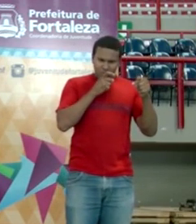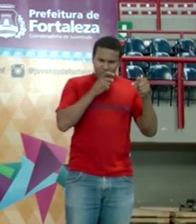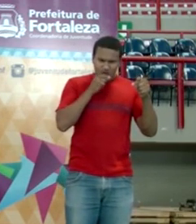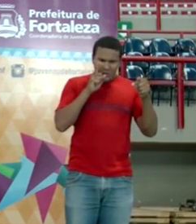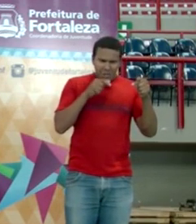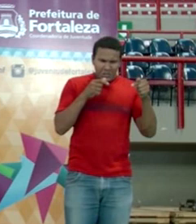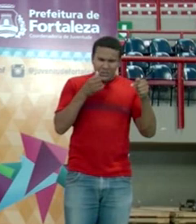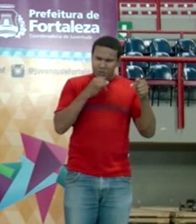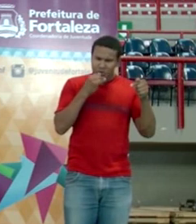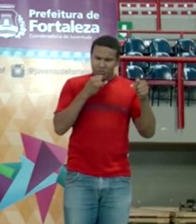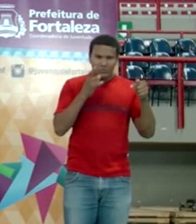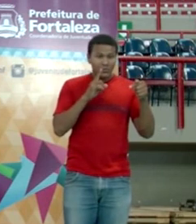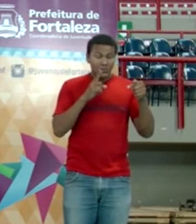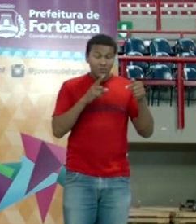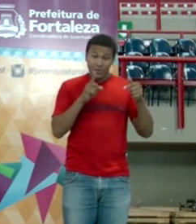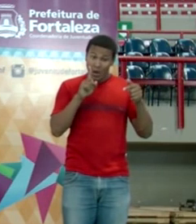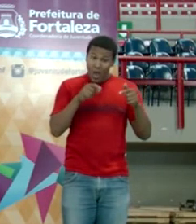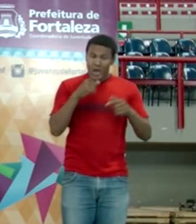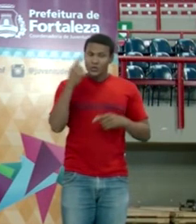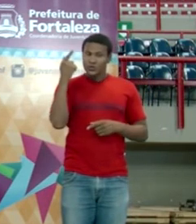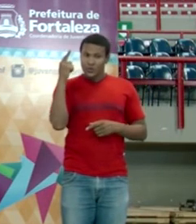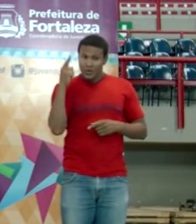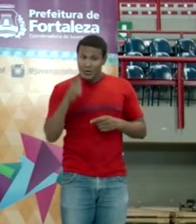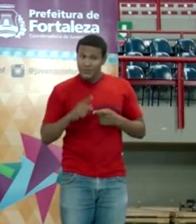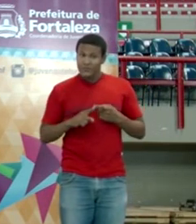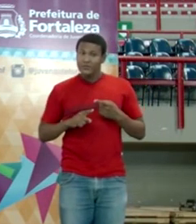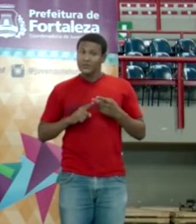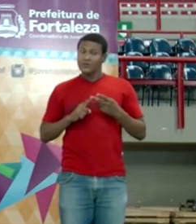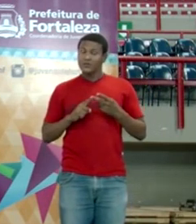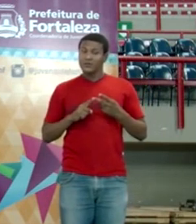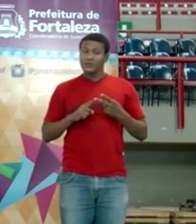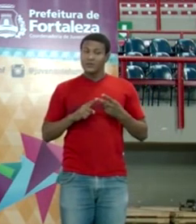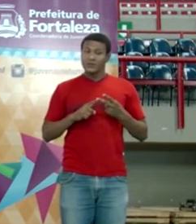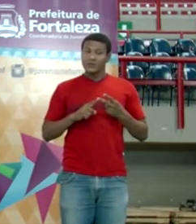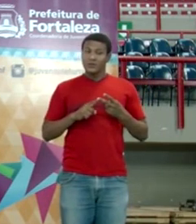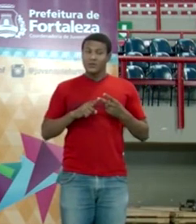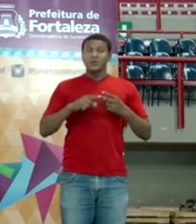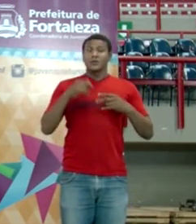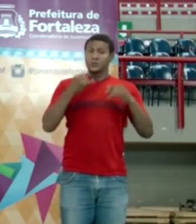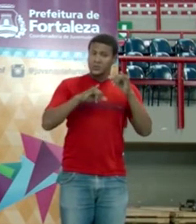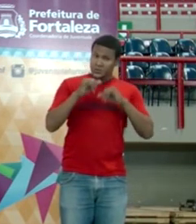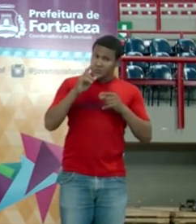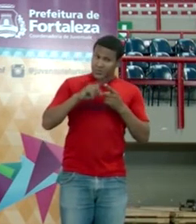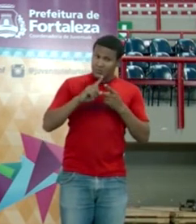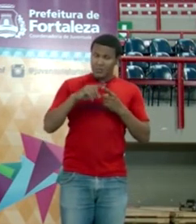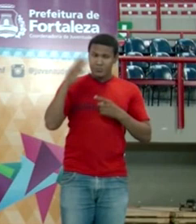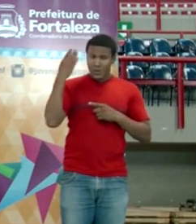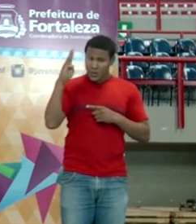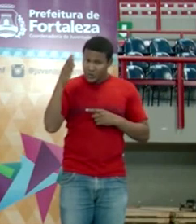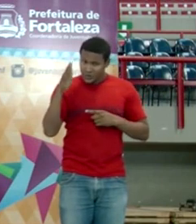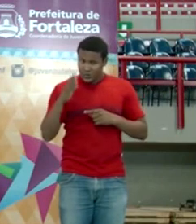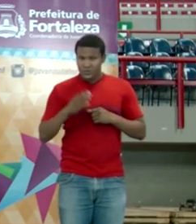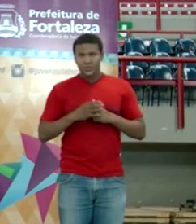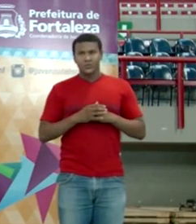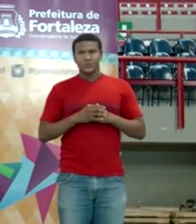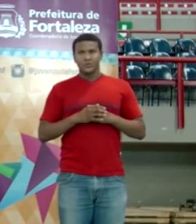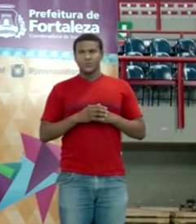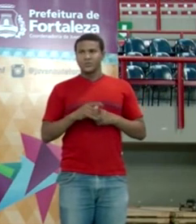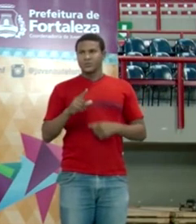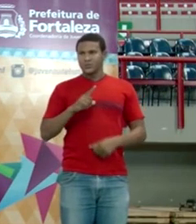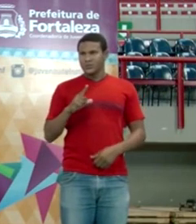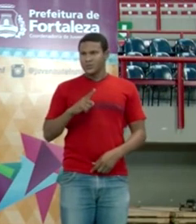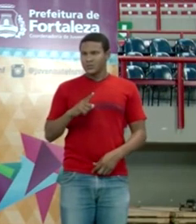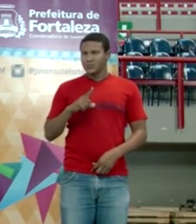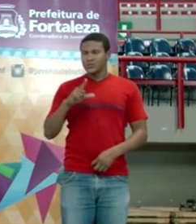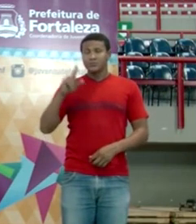física, estou dizendo em geografia, estou dizendo na própria química, na biologia